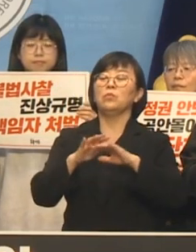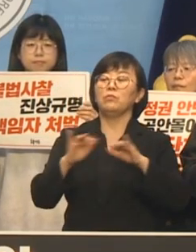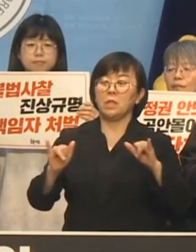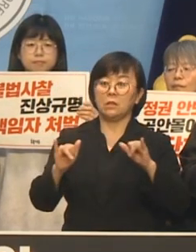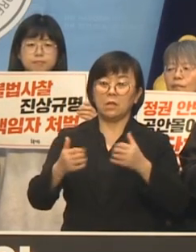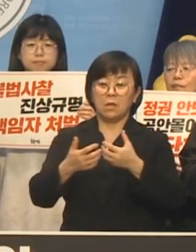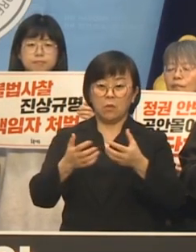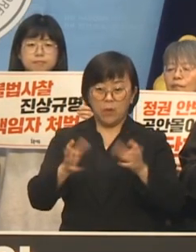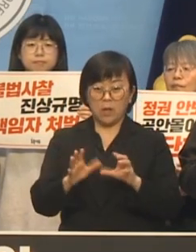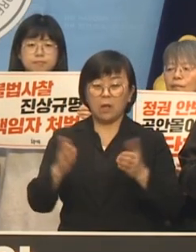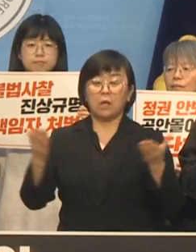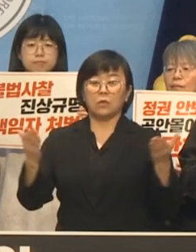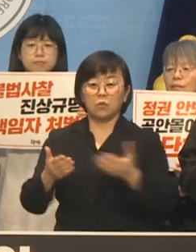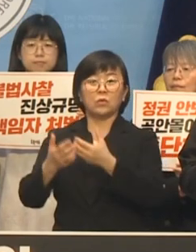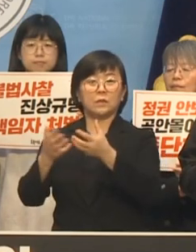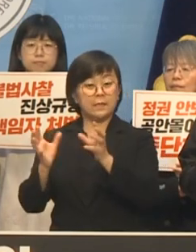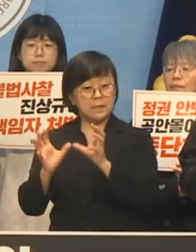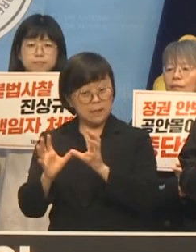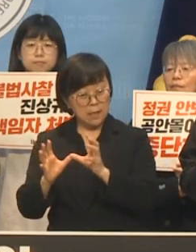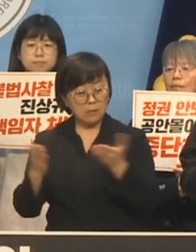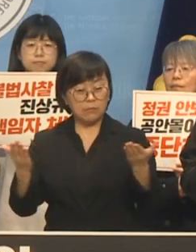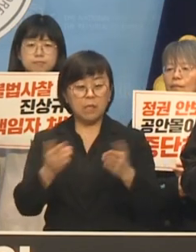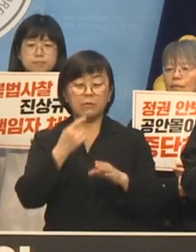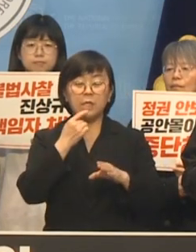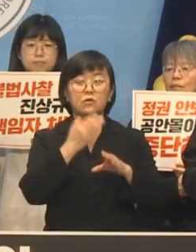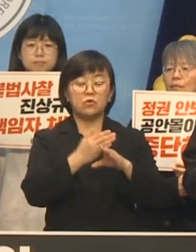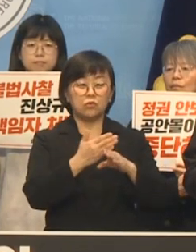그리고 노동단체 민주노총 소속의